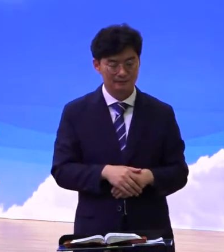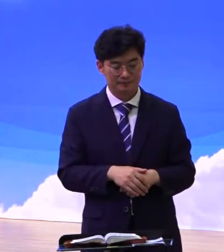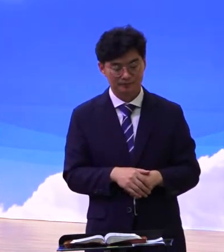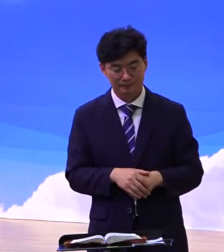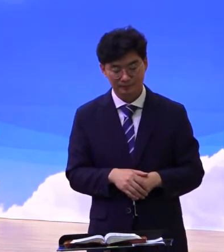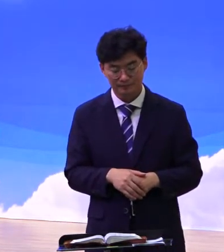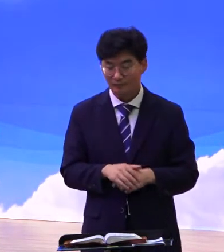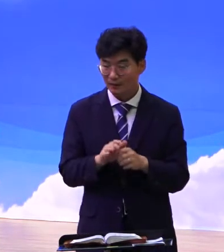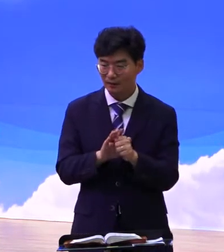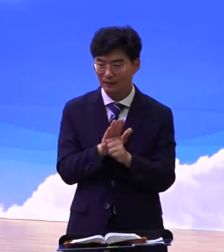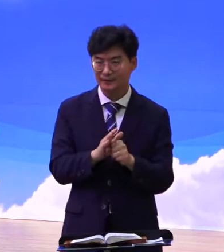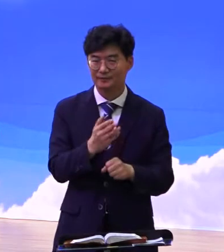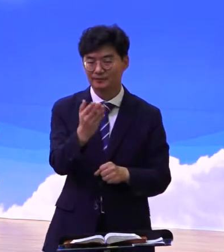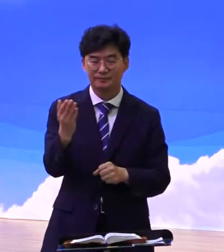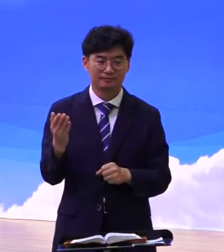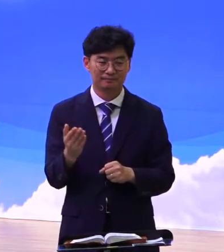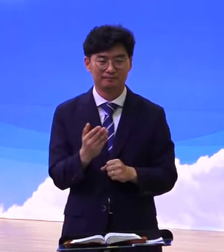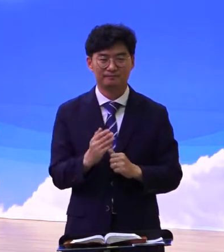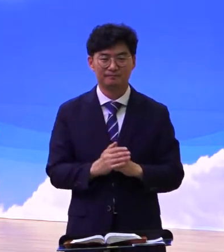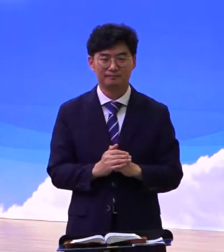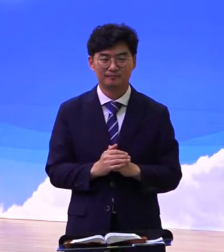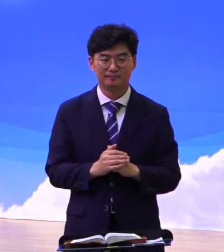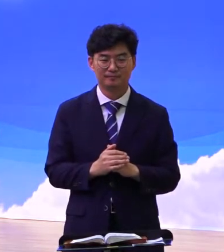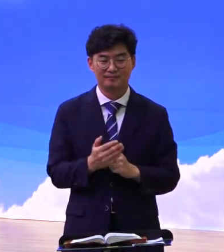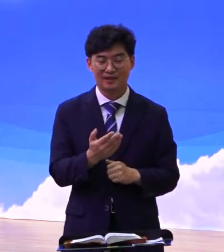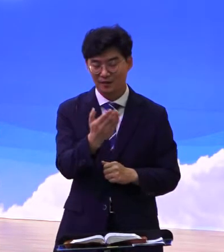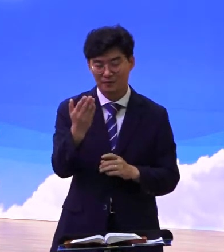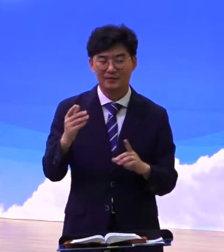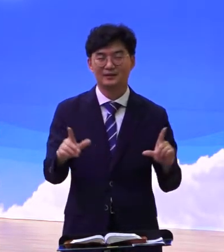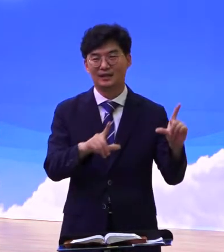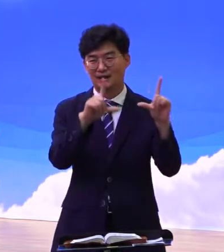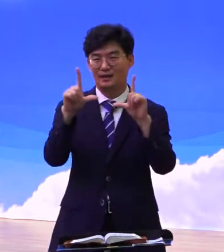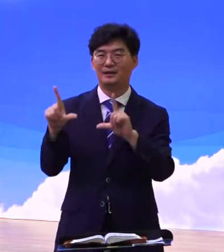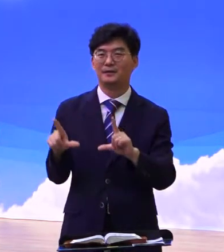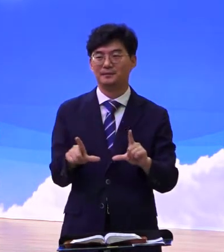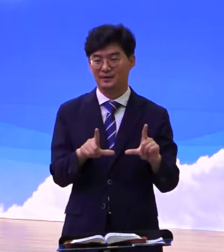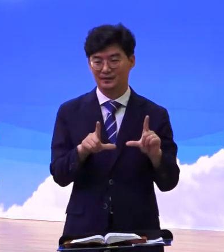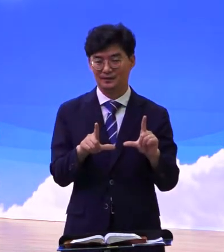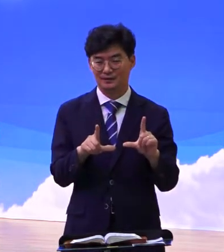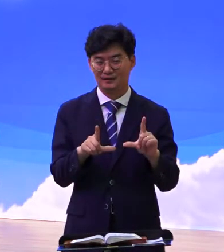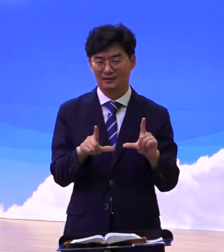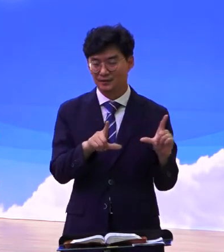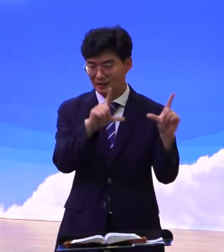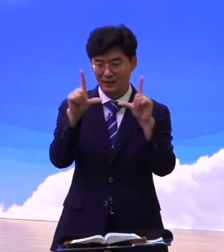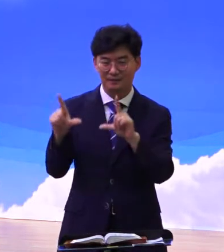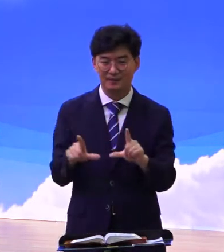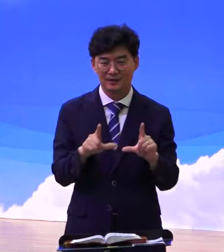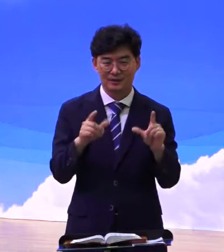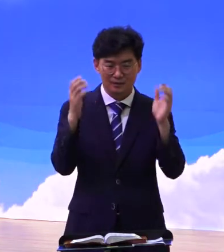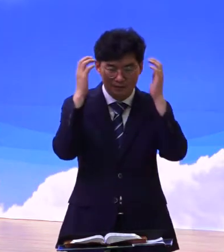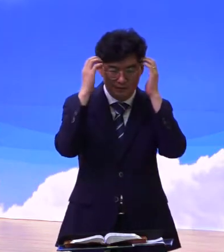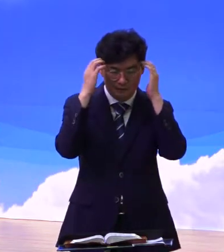사랑하는 여러분, 여러분의 삶이 지금